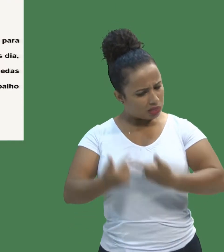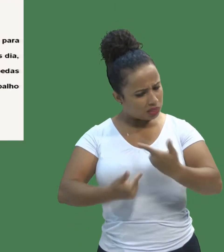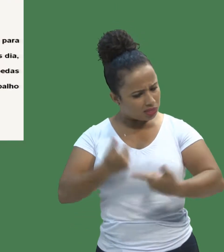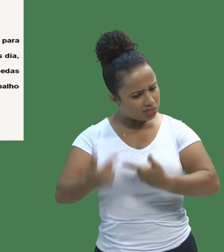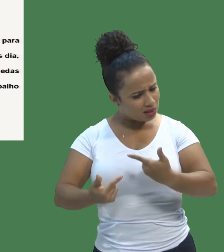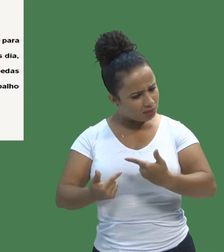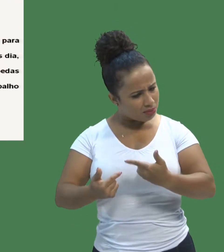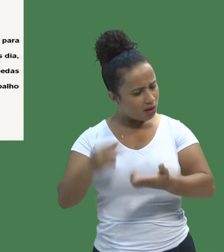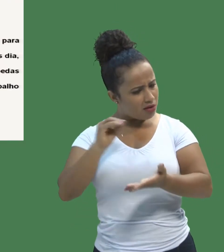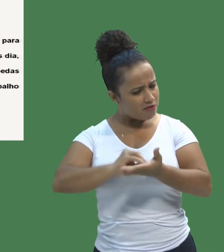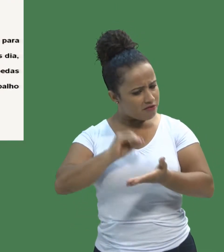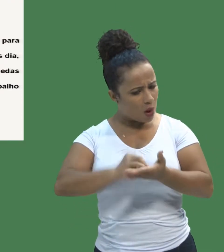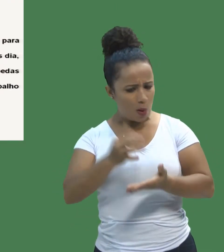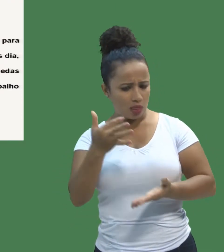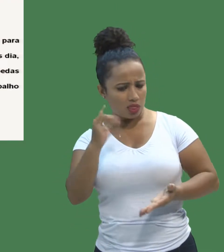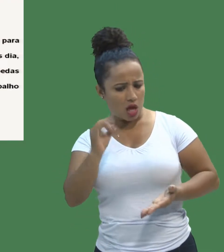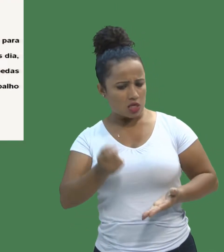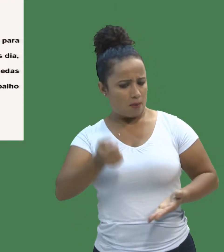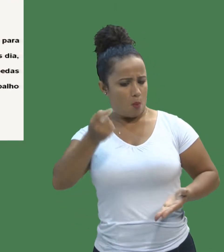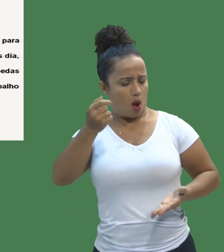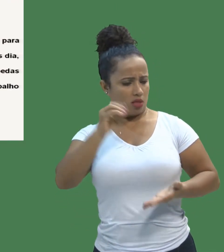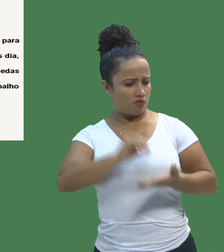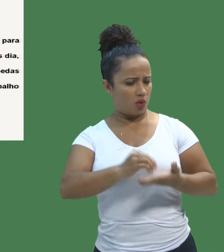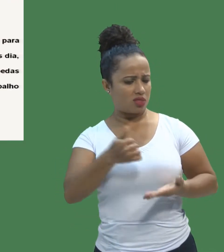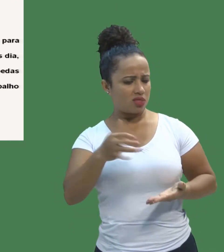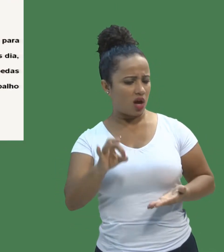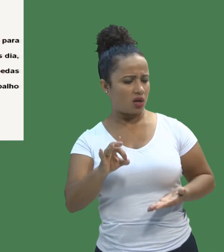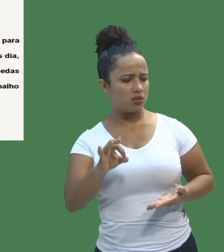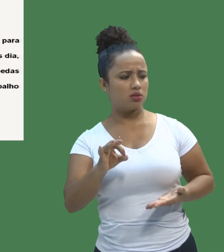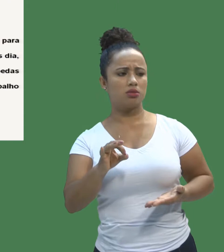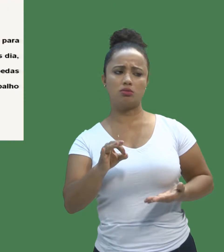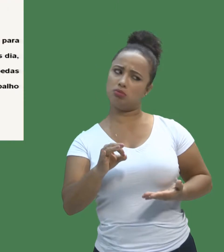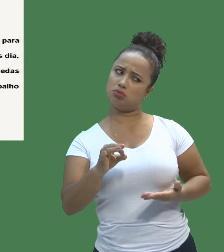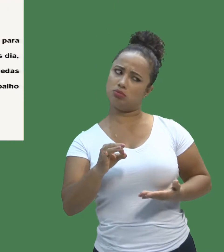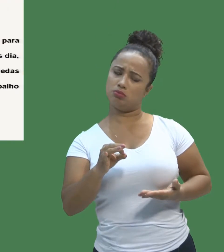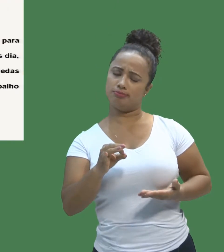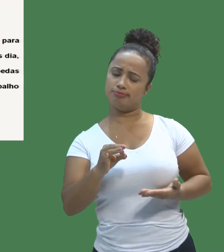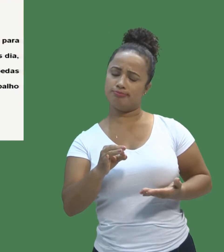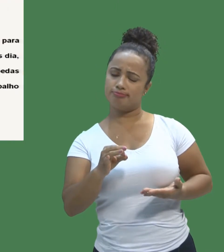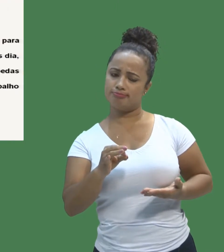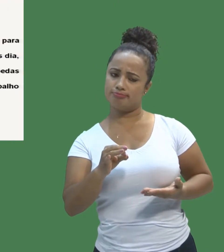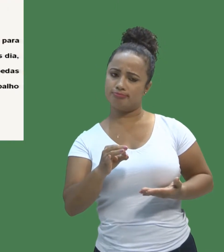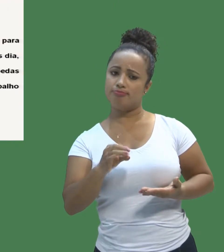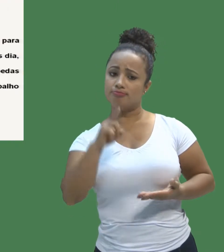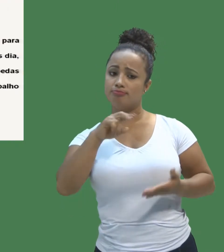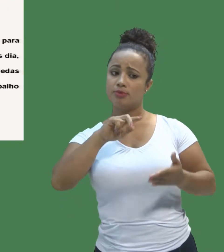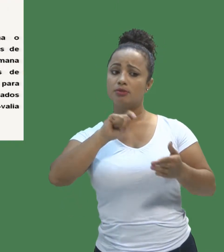trabalho diário de 10 moedas, que é a mais-valia.